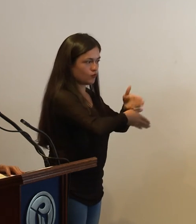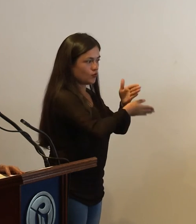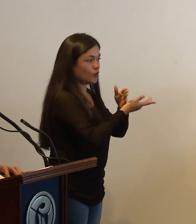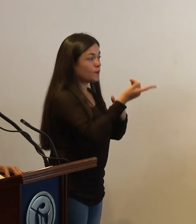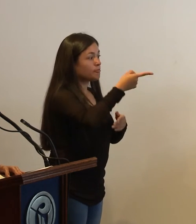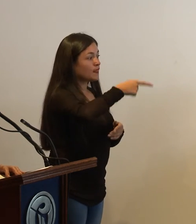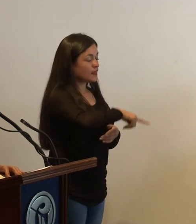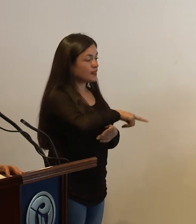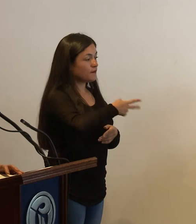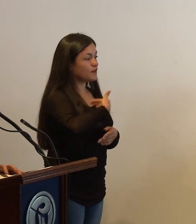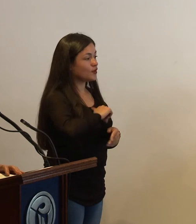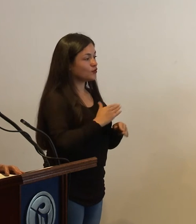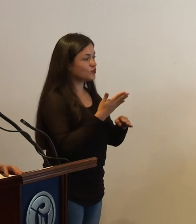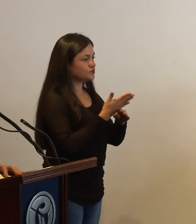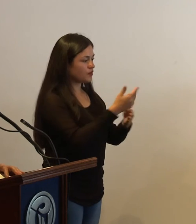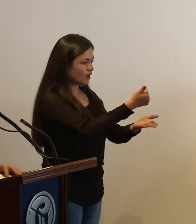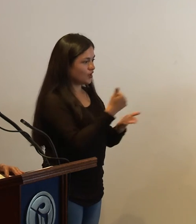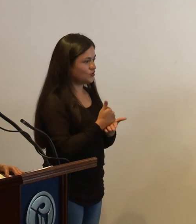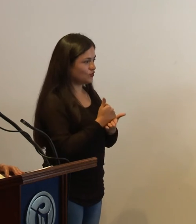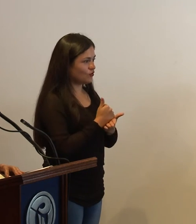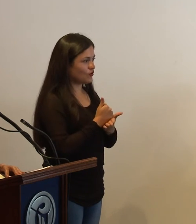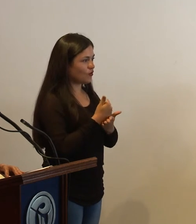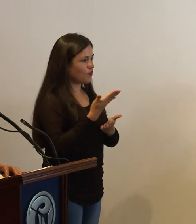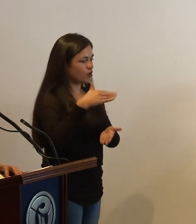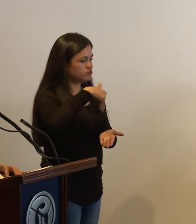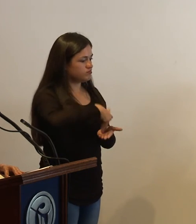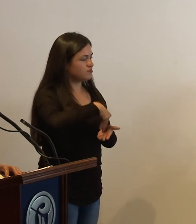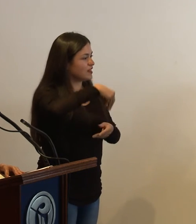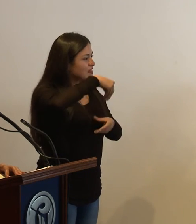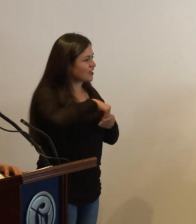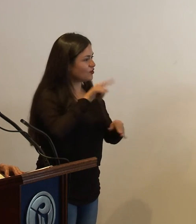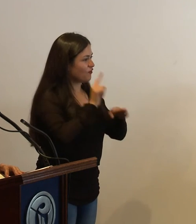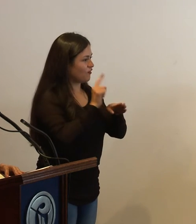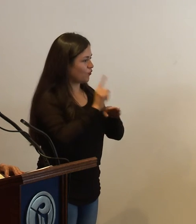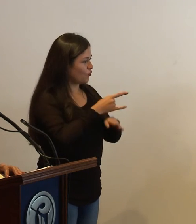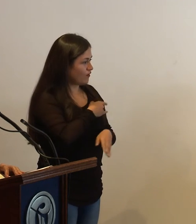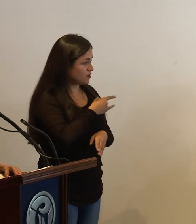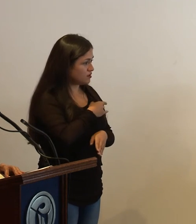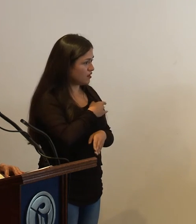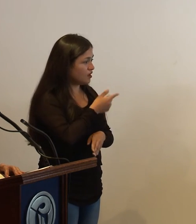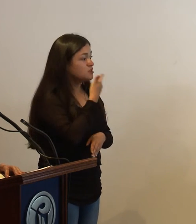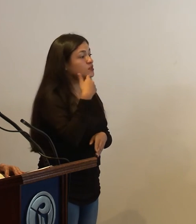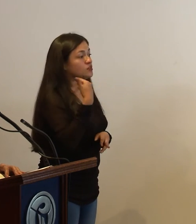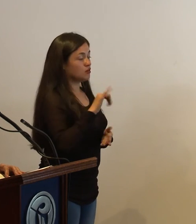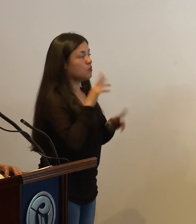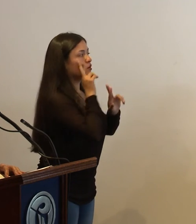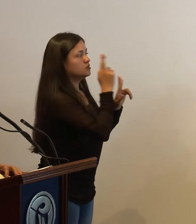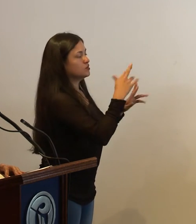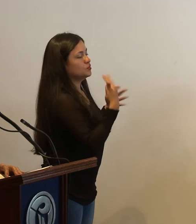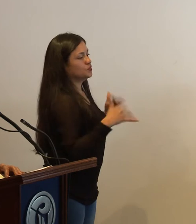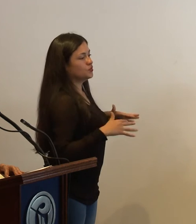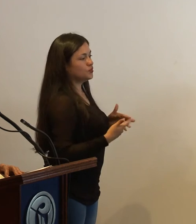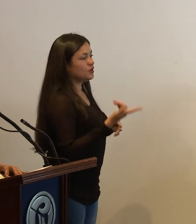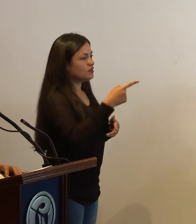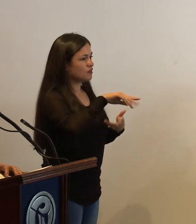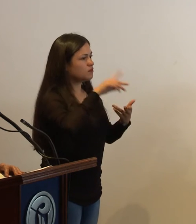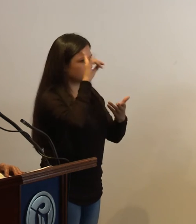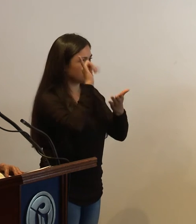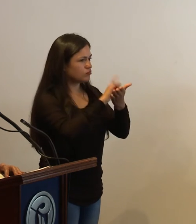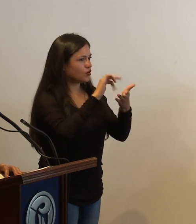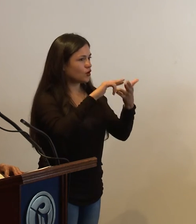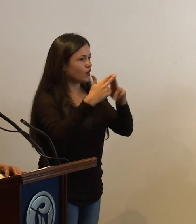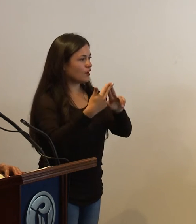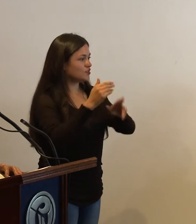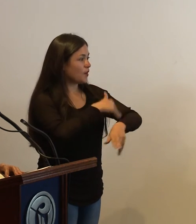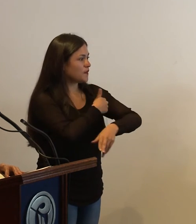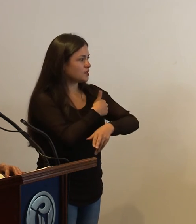nos ayudó a posicionarnos al interior de la misma universidad y creemos que también en la relación con